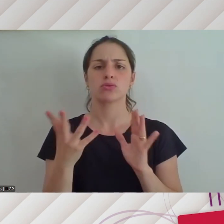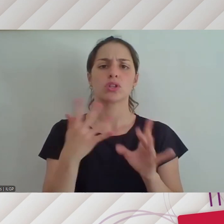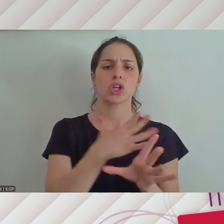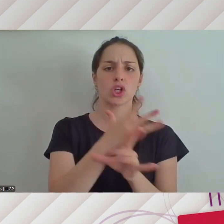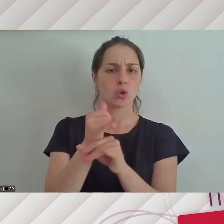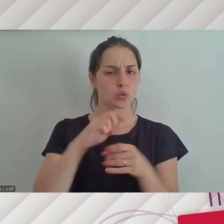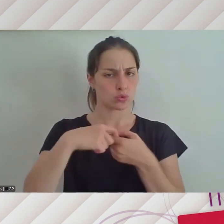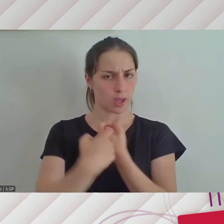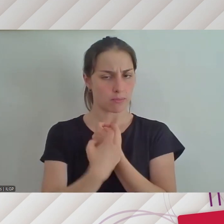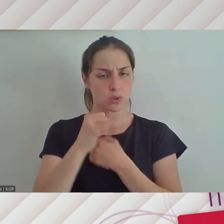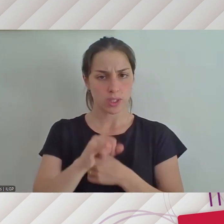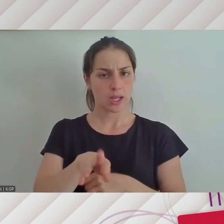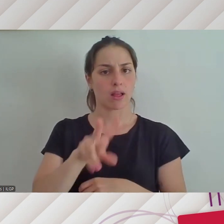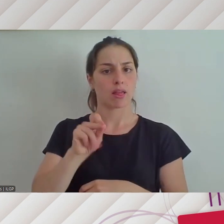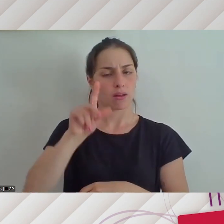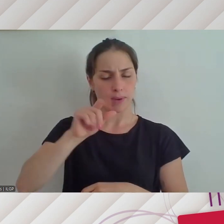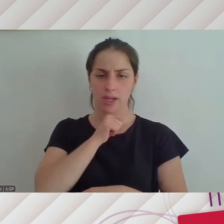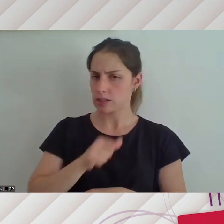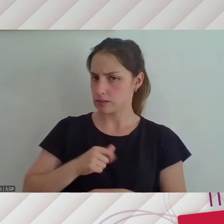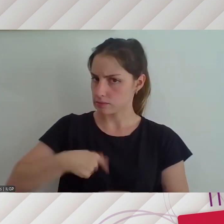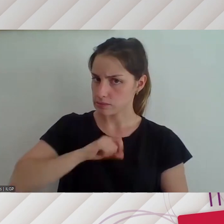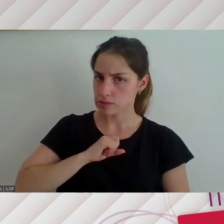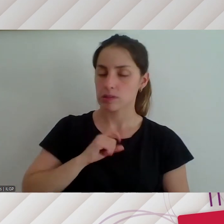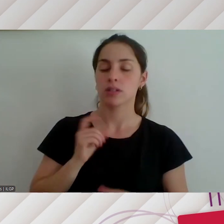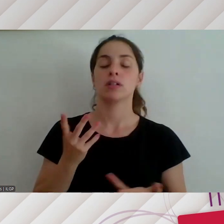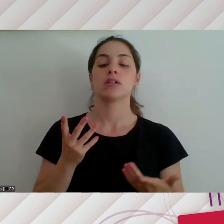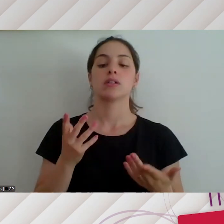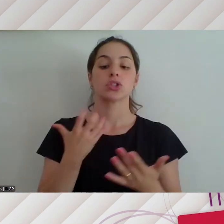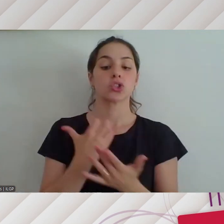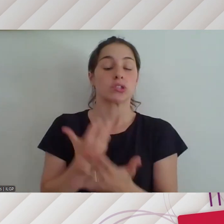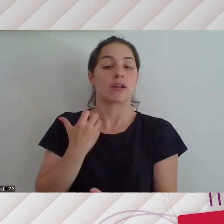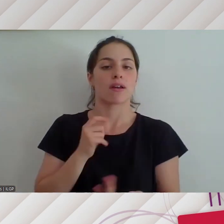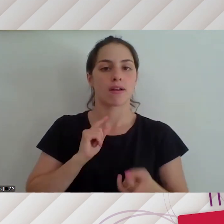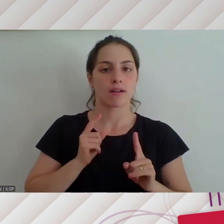do INA, e que hoje é sublinhado,